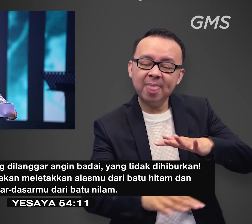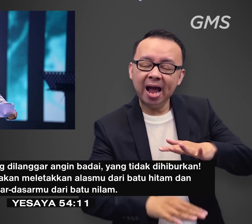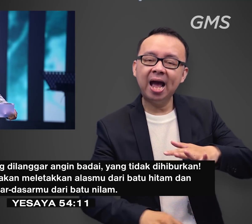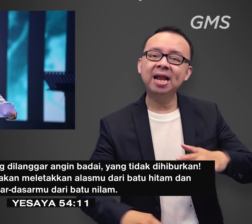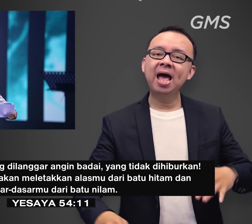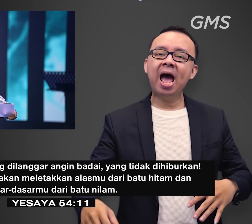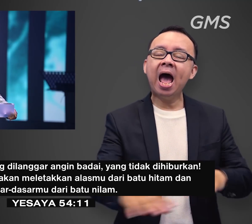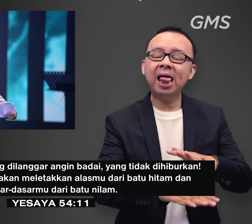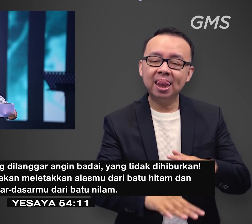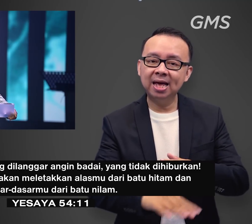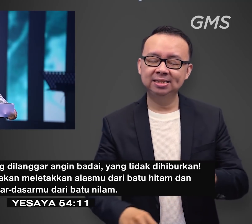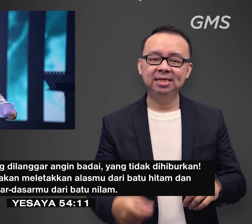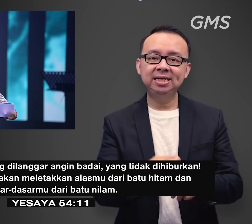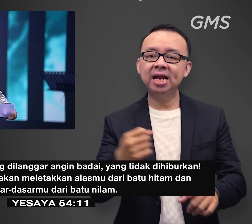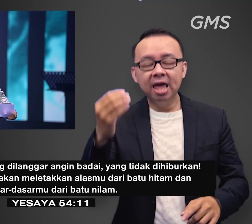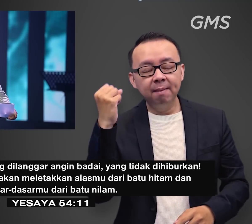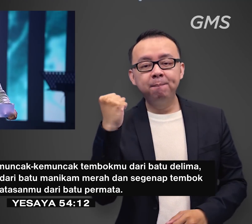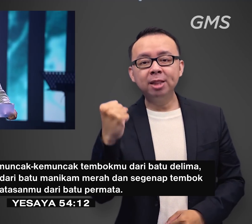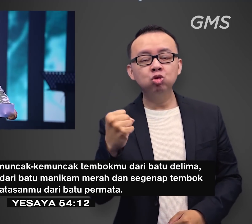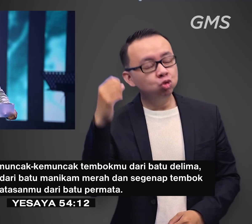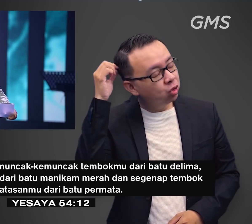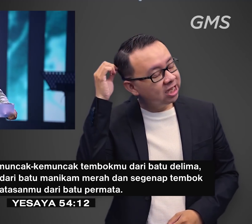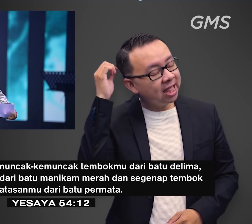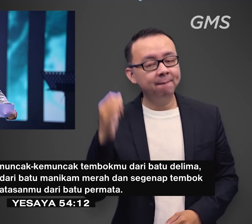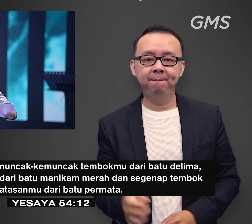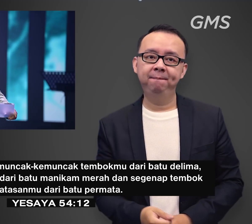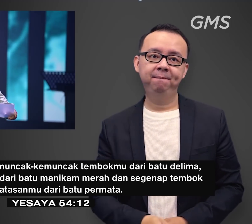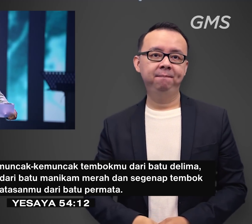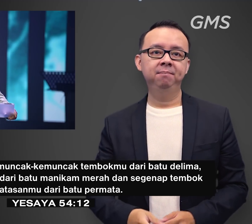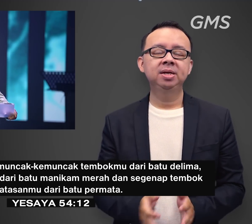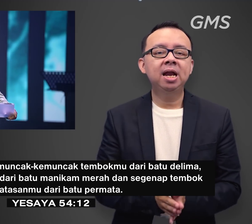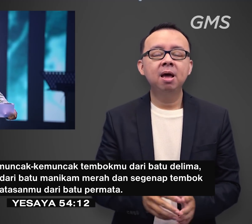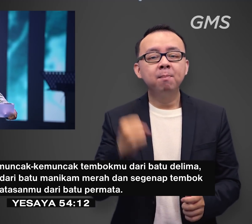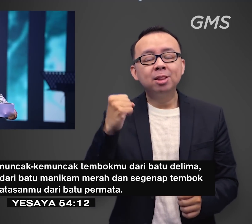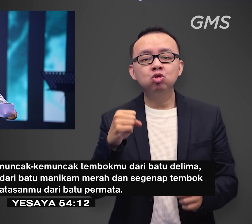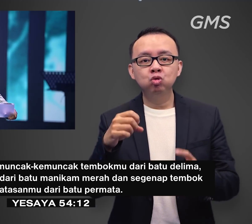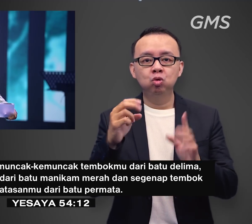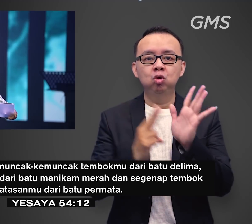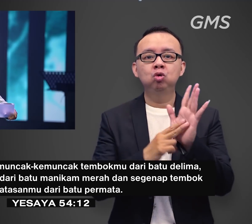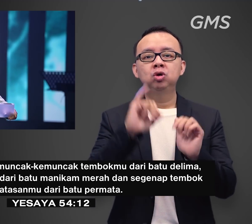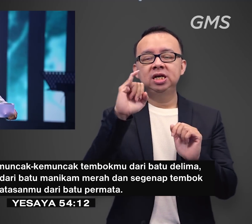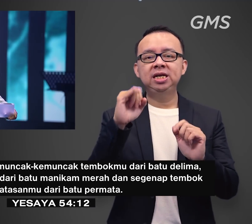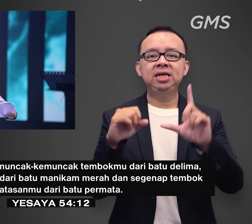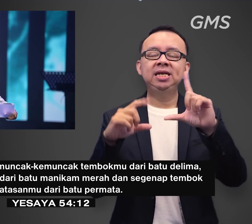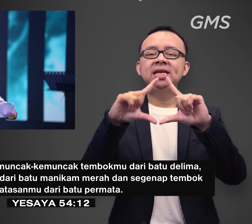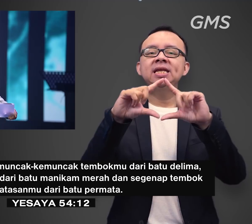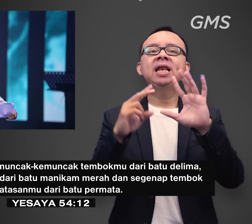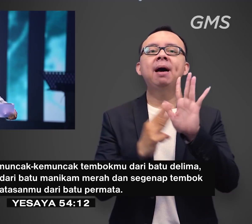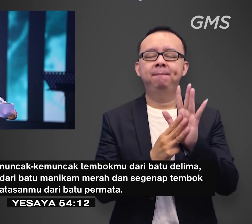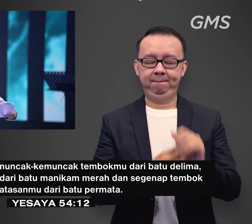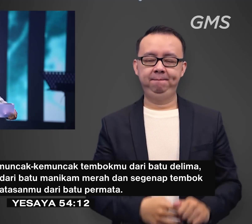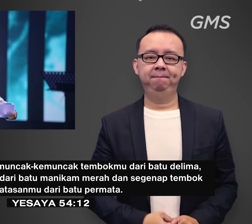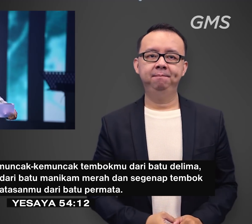dan dasar-dasarmu dari batu nilam. Aku akan membuat kemuncak-kemuncak tembokmu dari batu